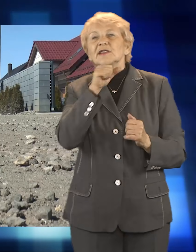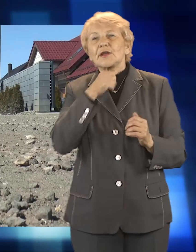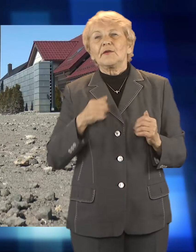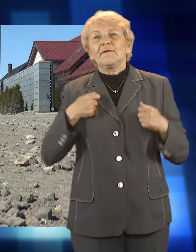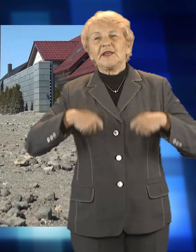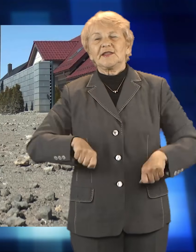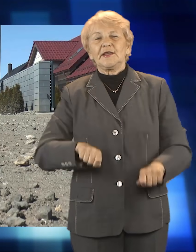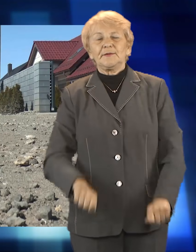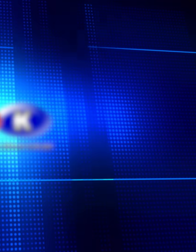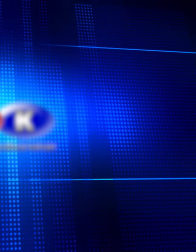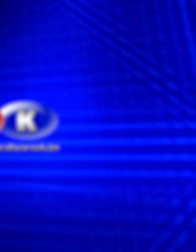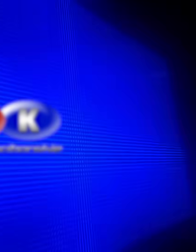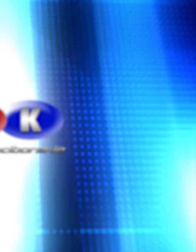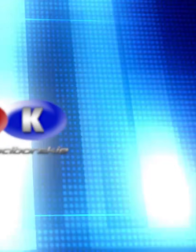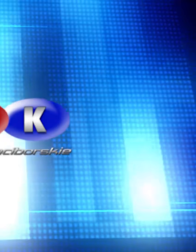starosłowiańskiej